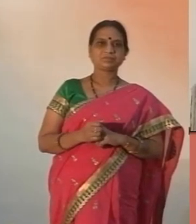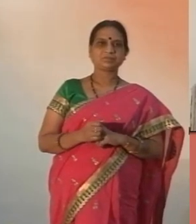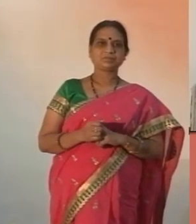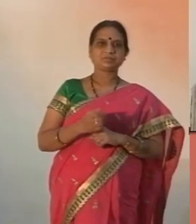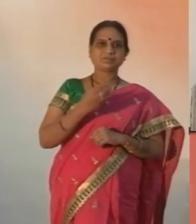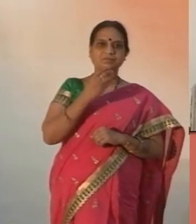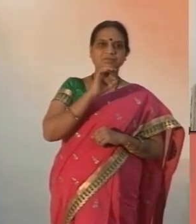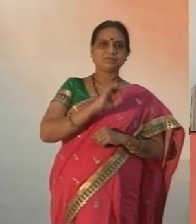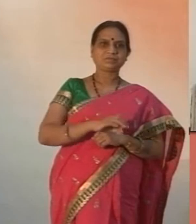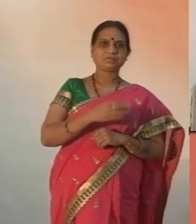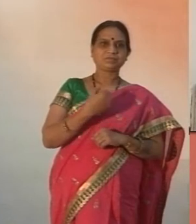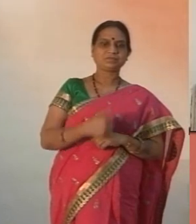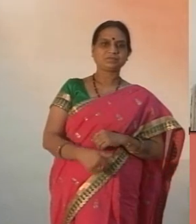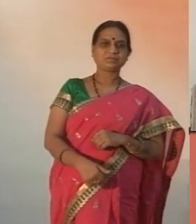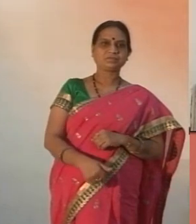ठीक इसी तरह